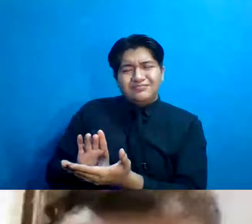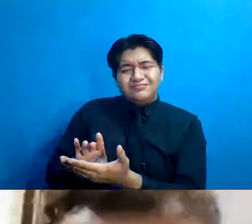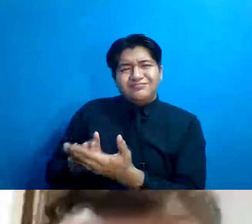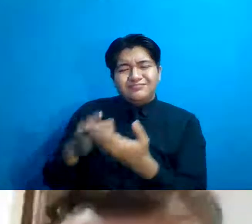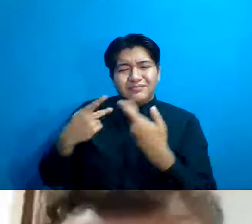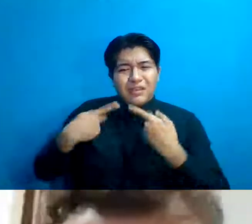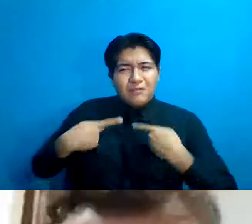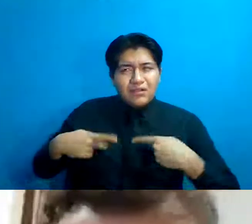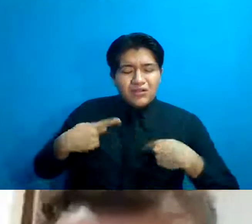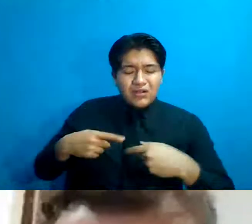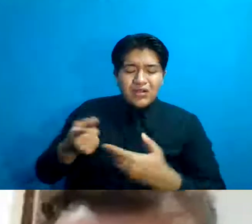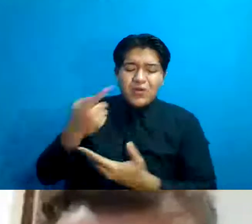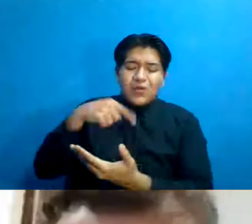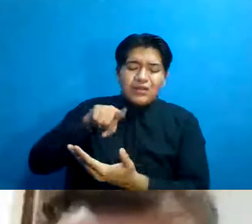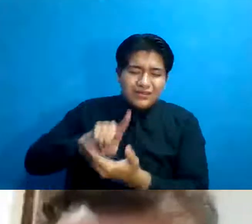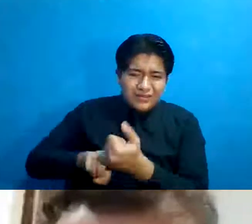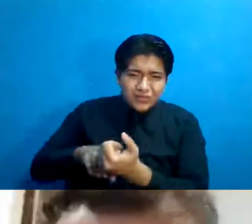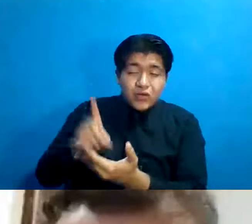discapacidad.